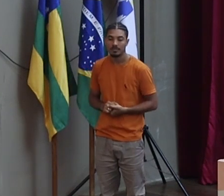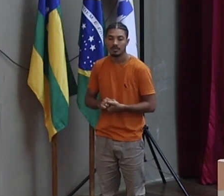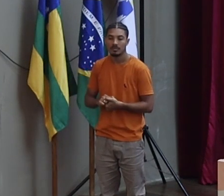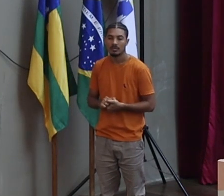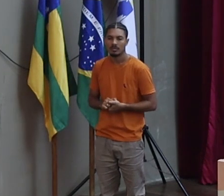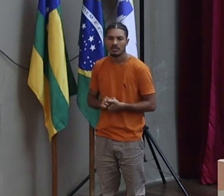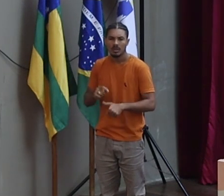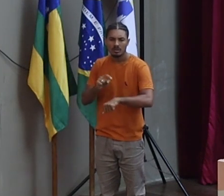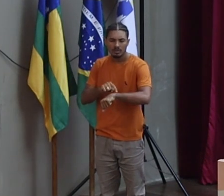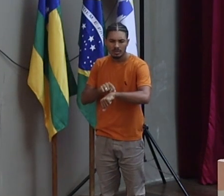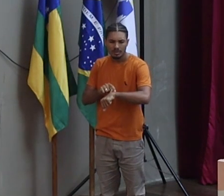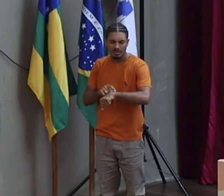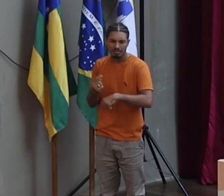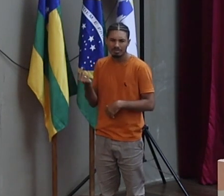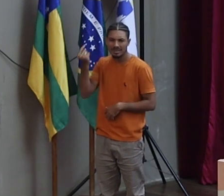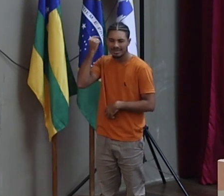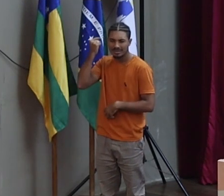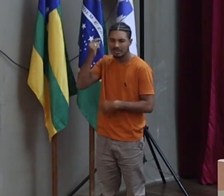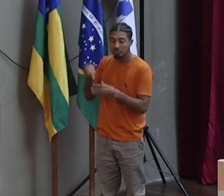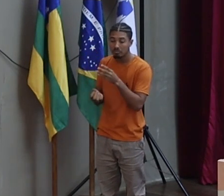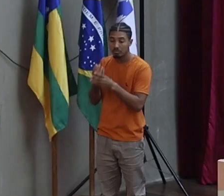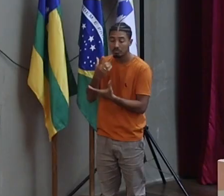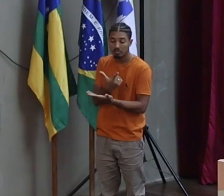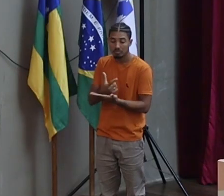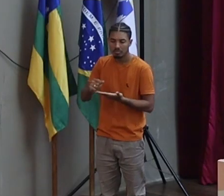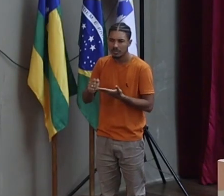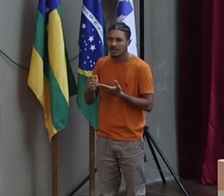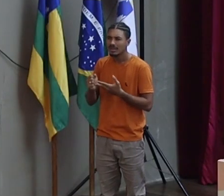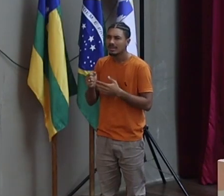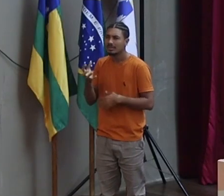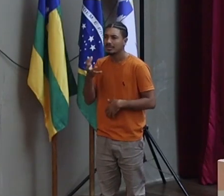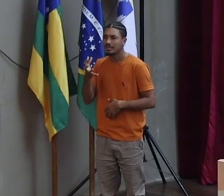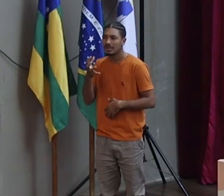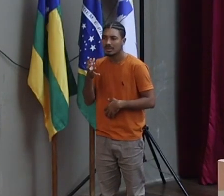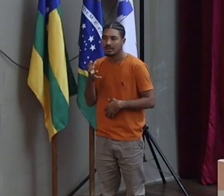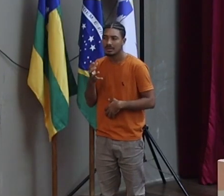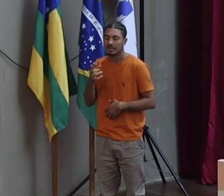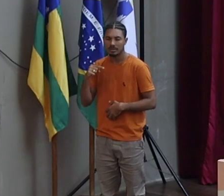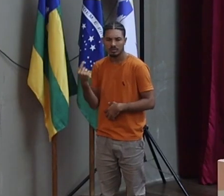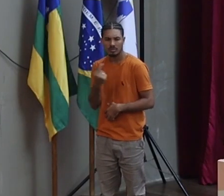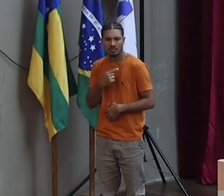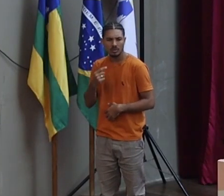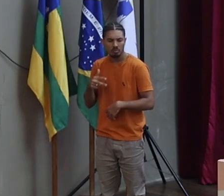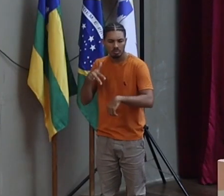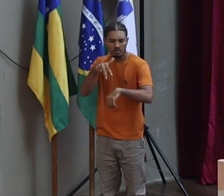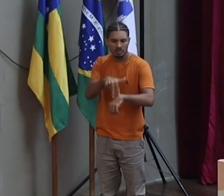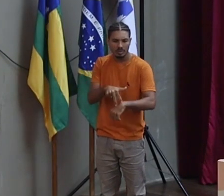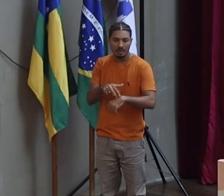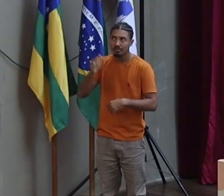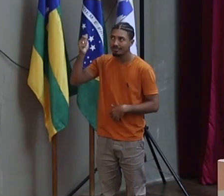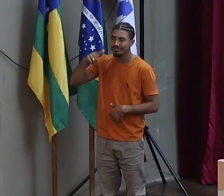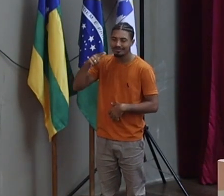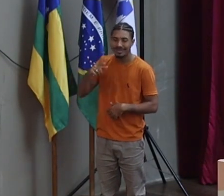No tempo da criação da LAB, estávamos buscando nosso lugar ao solo. Era um sonho a realizar